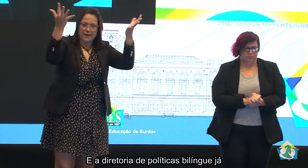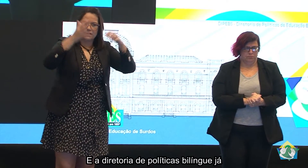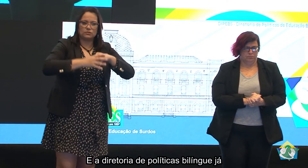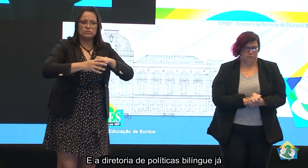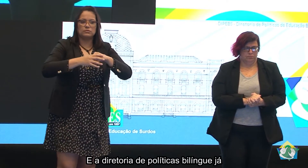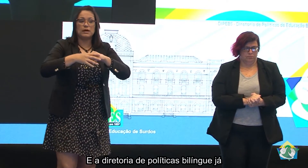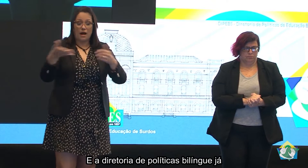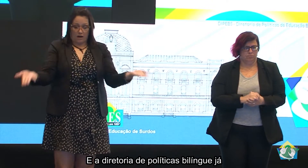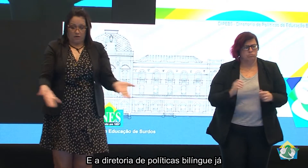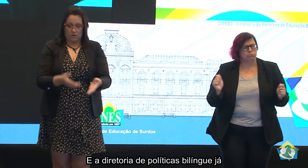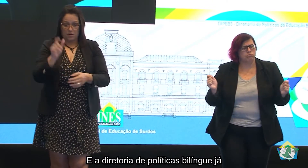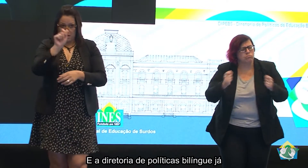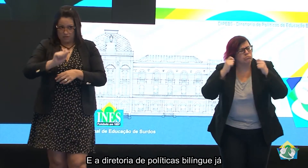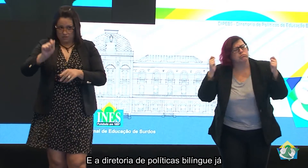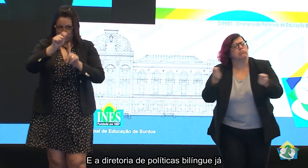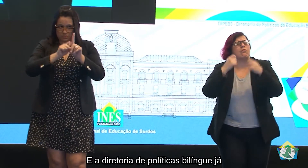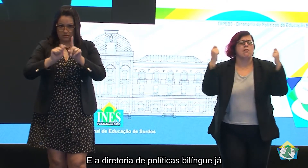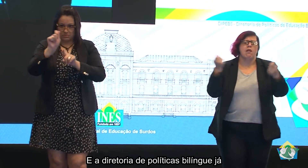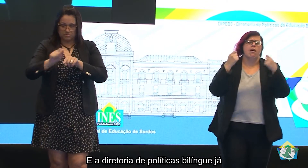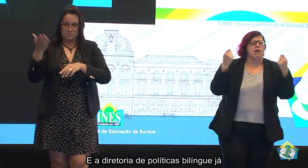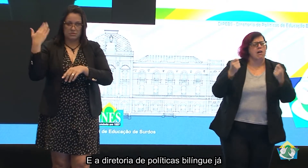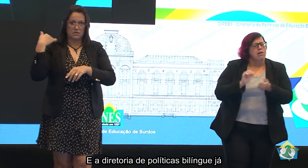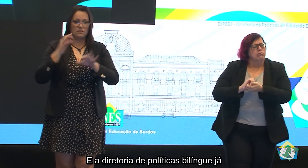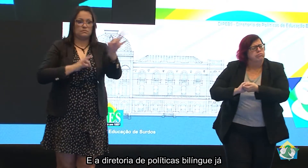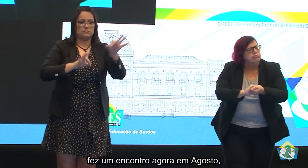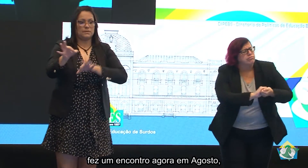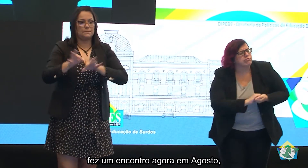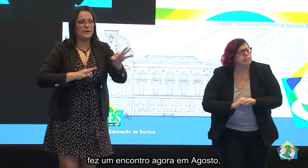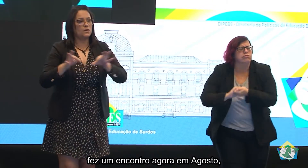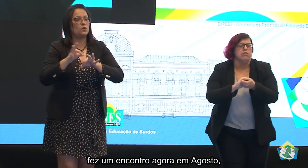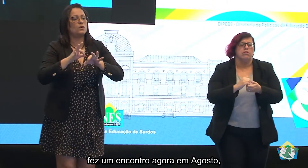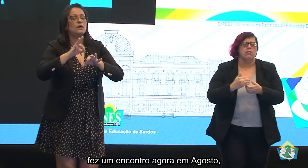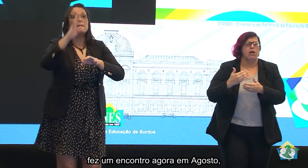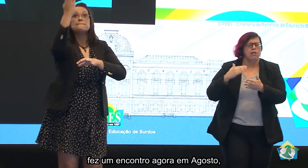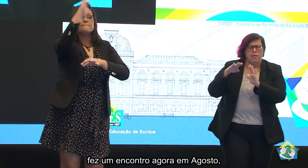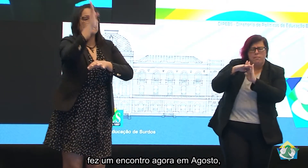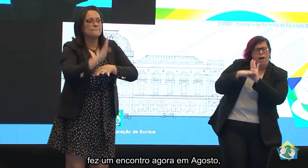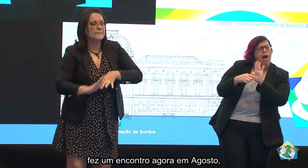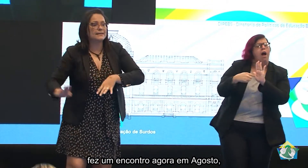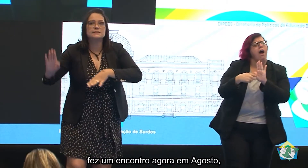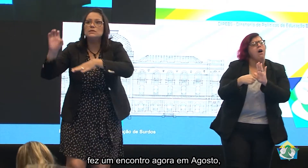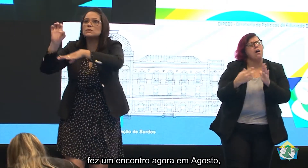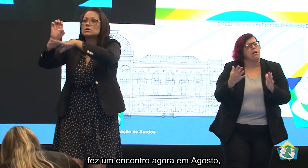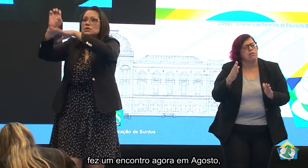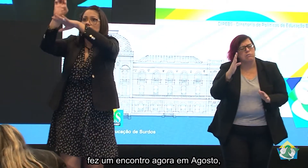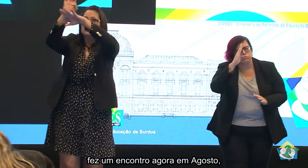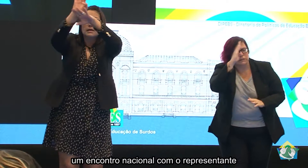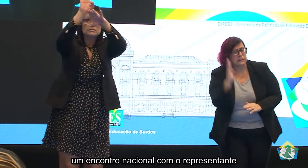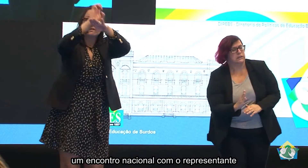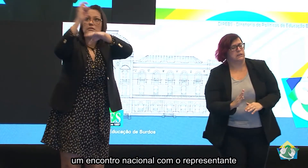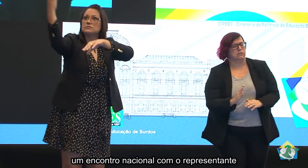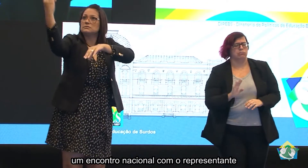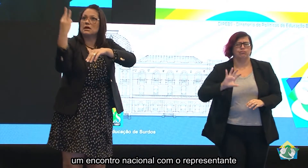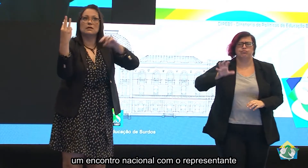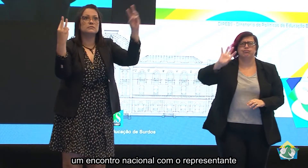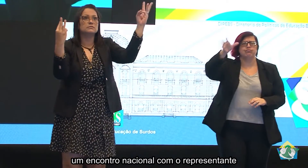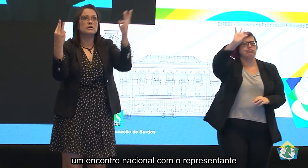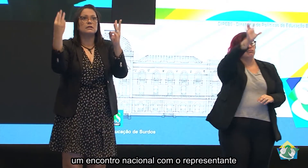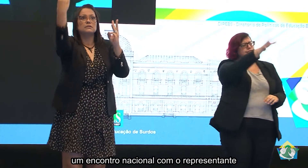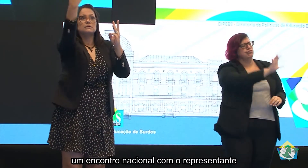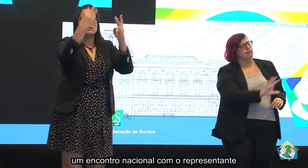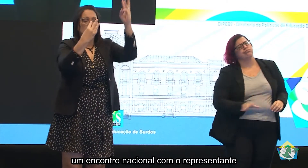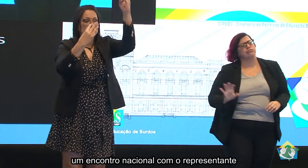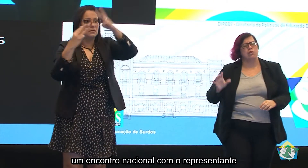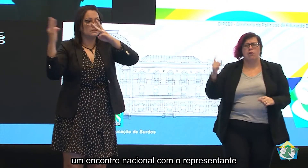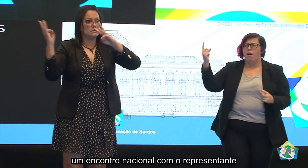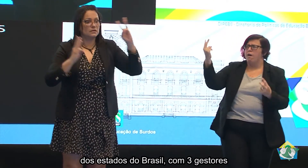E a Diretoria de Políticas Bilíngues já fez um encontro agora em agosto, um encontro